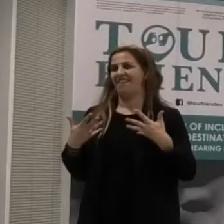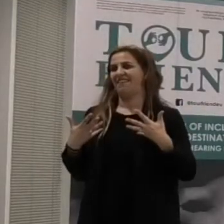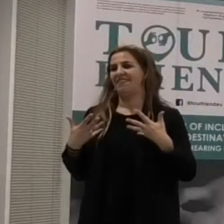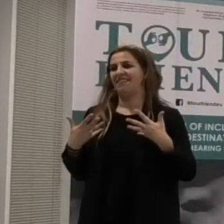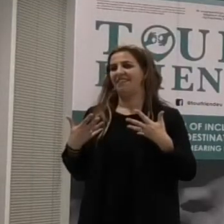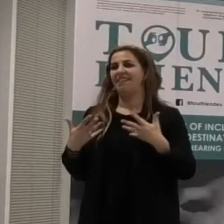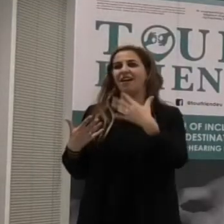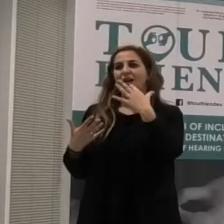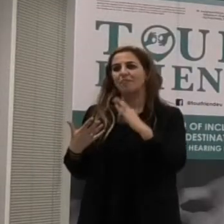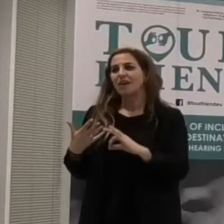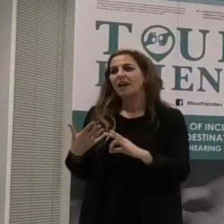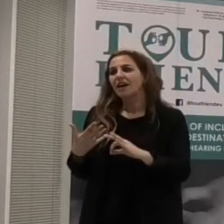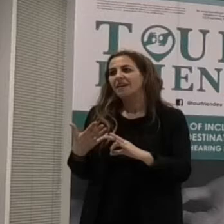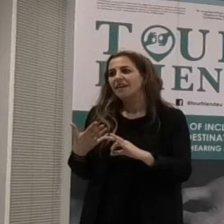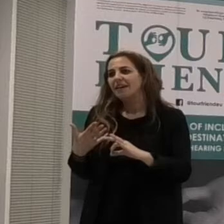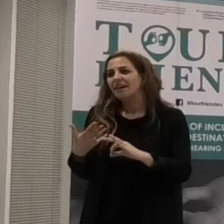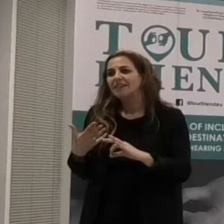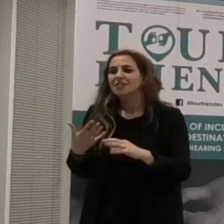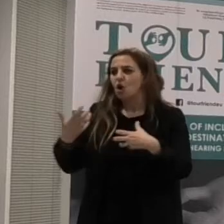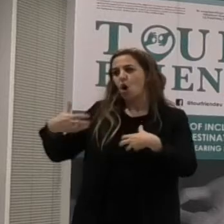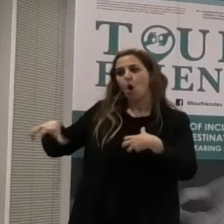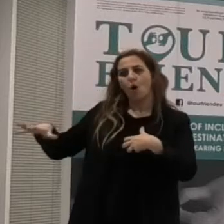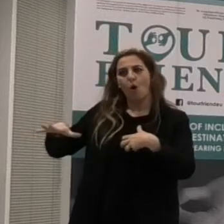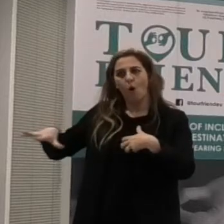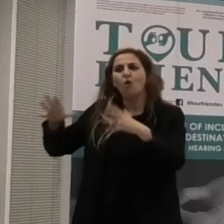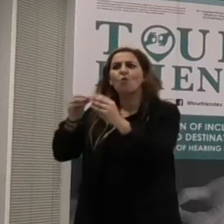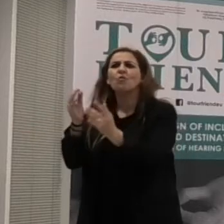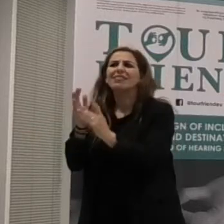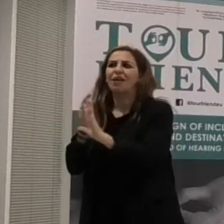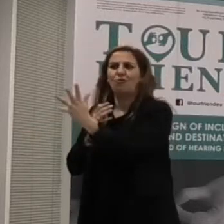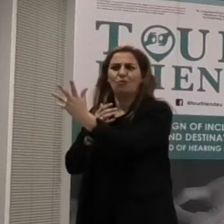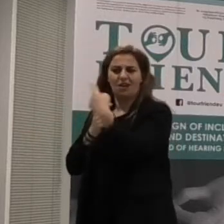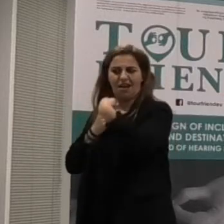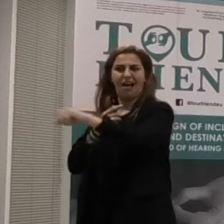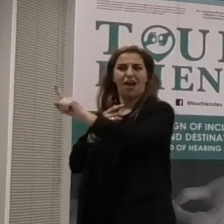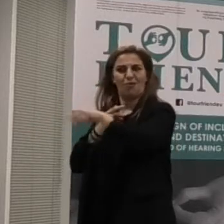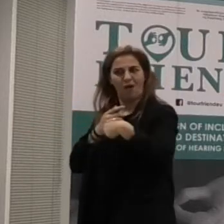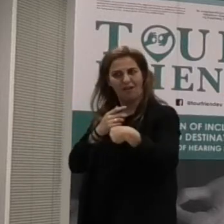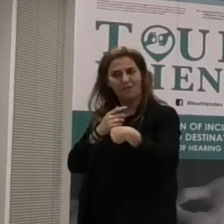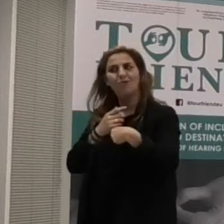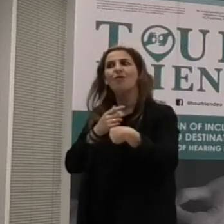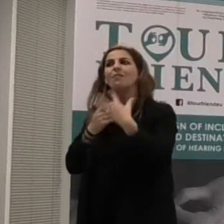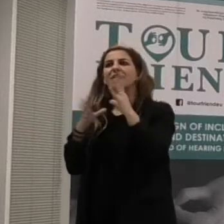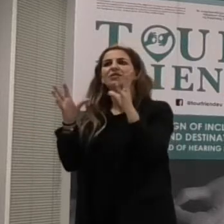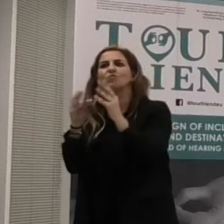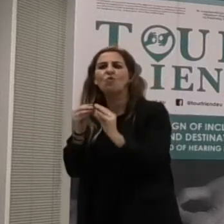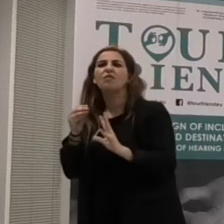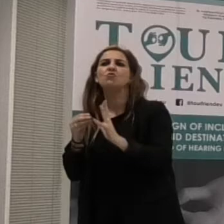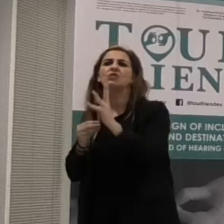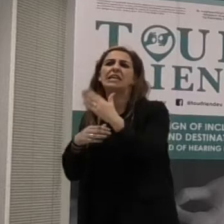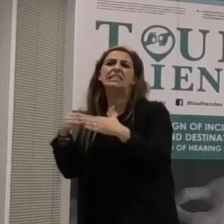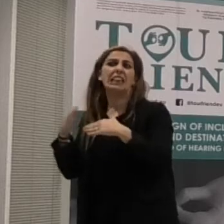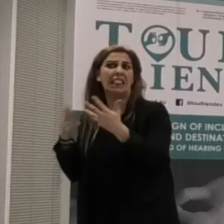ερχόμενοι από έναν άλλο χώρο, όπως είπε η Σοφία, από τον χώρο έτσι της τεχνολογίας και των δημιουργικών τεχνών, να δούμε